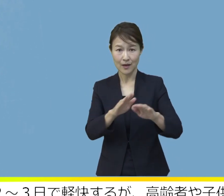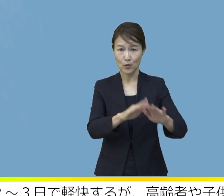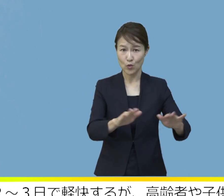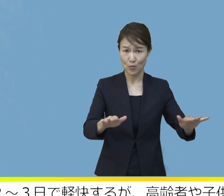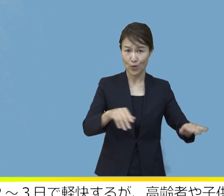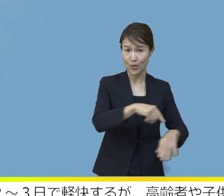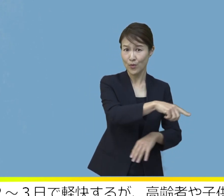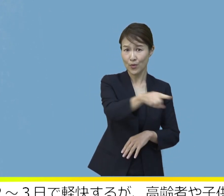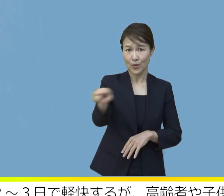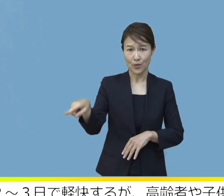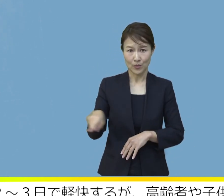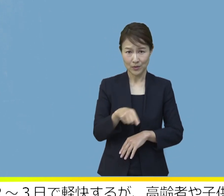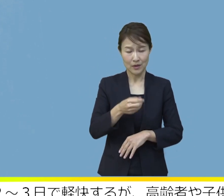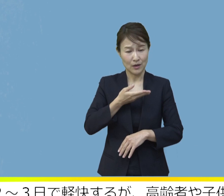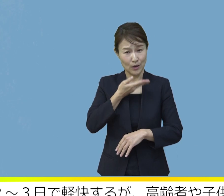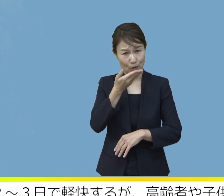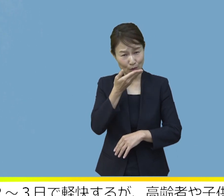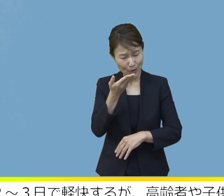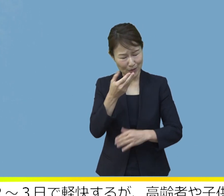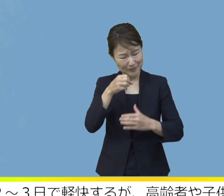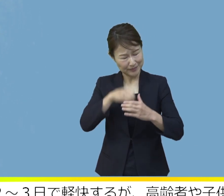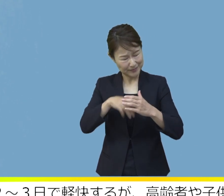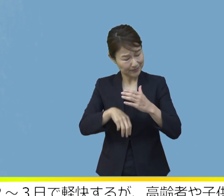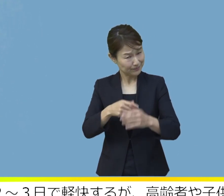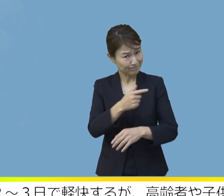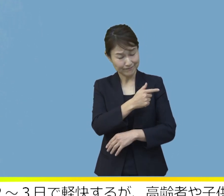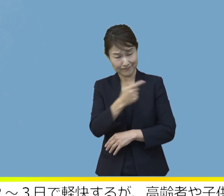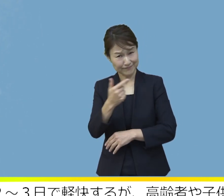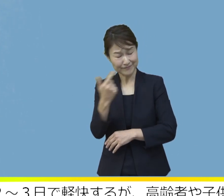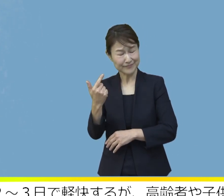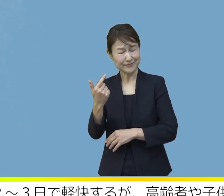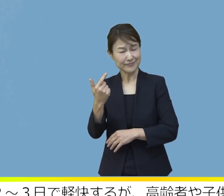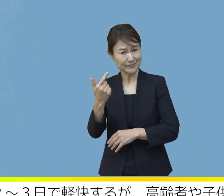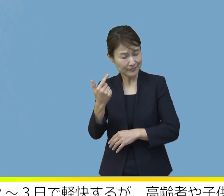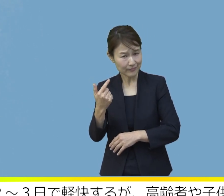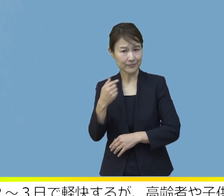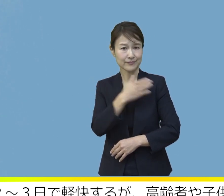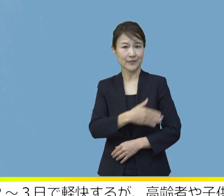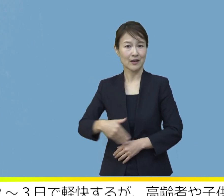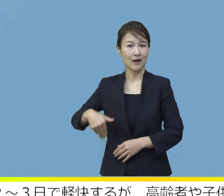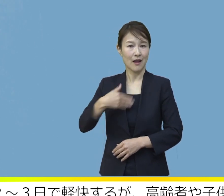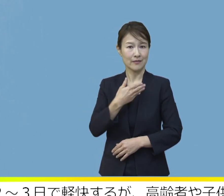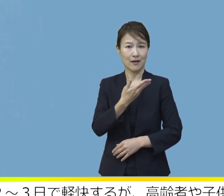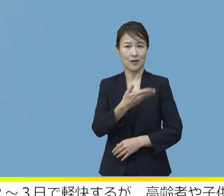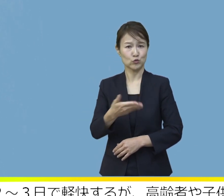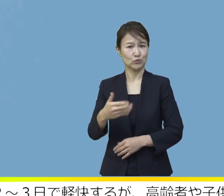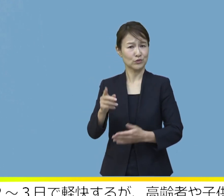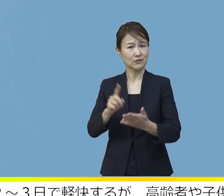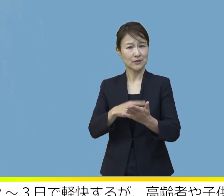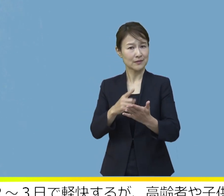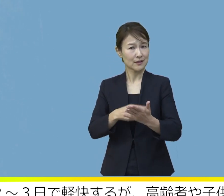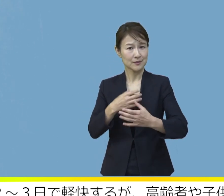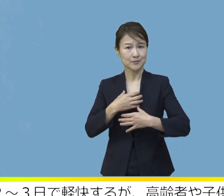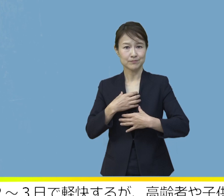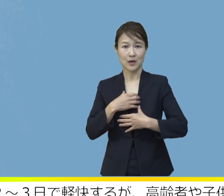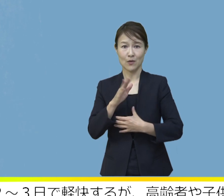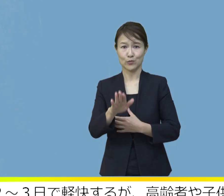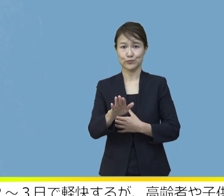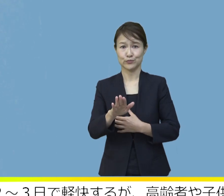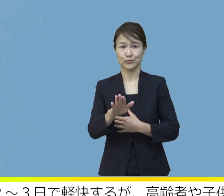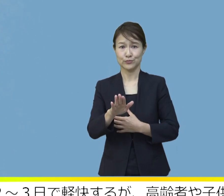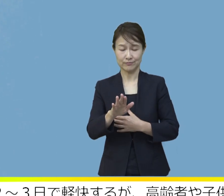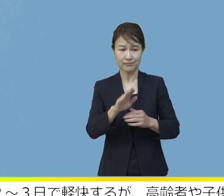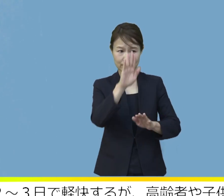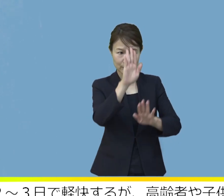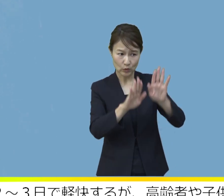激しい嘔吐や下痢により脱水になる可能性があるため症状が